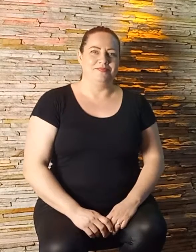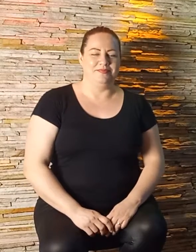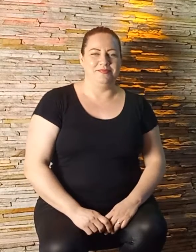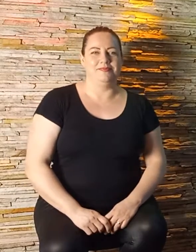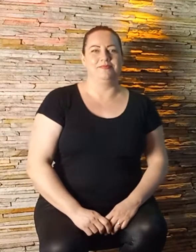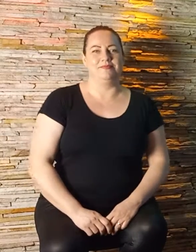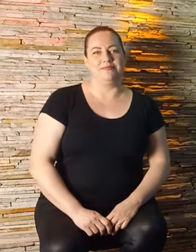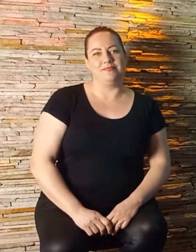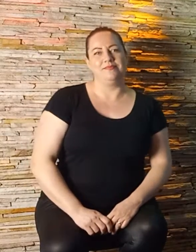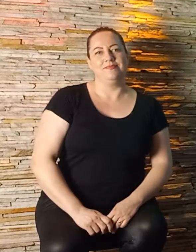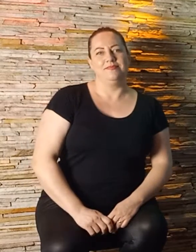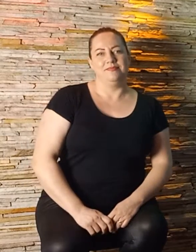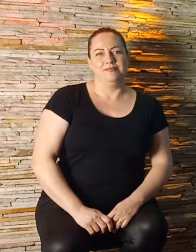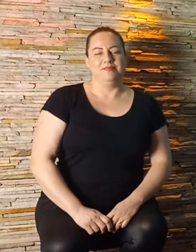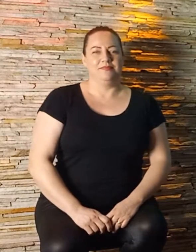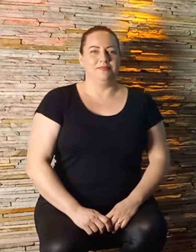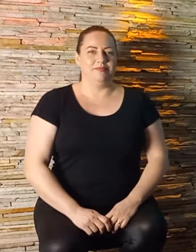a